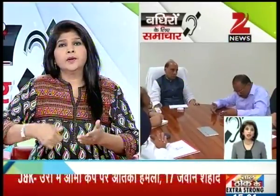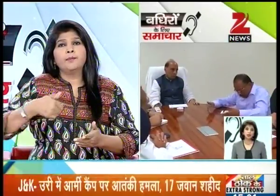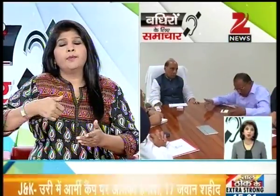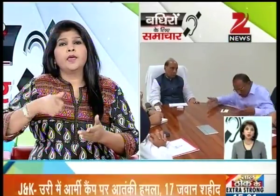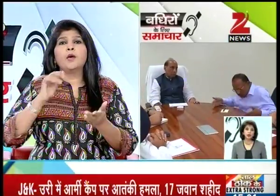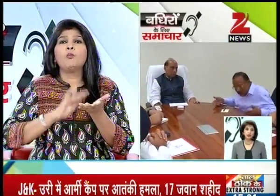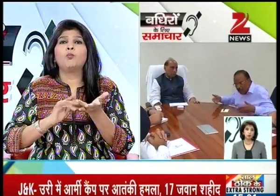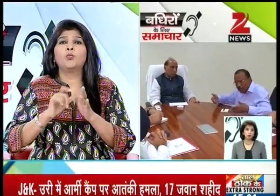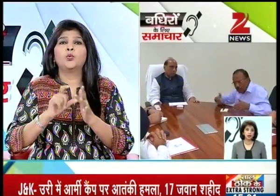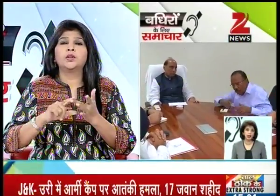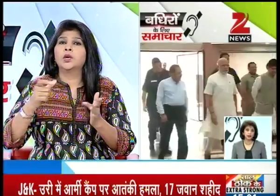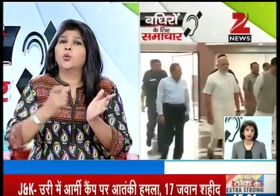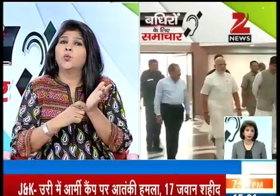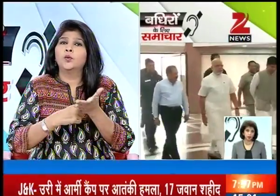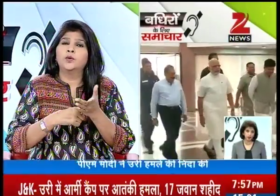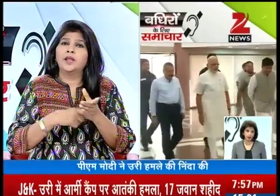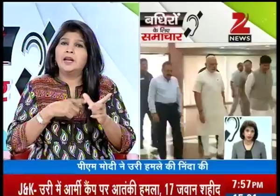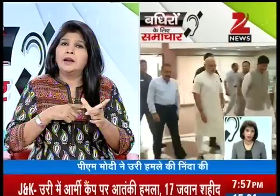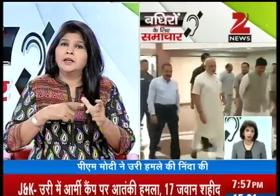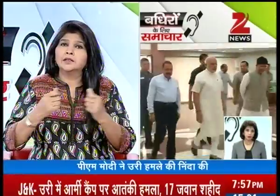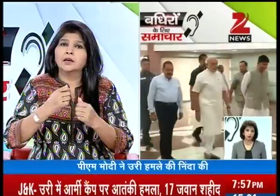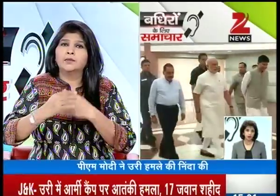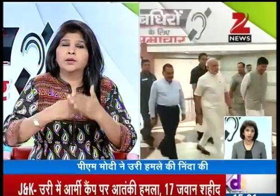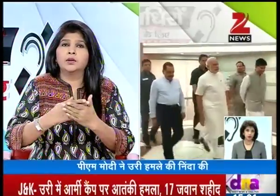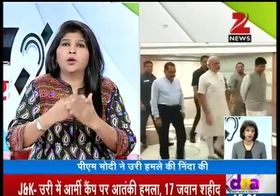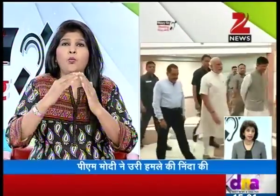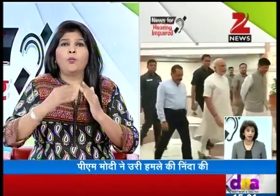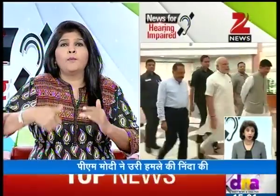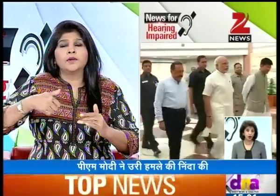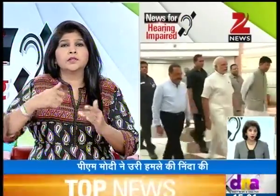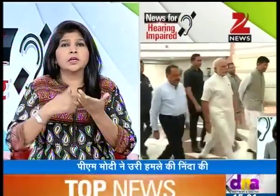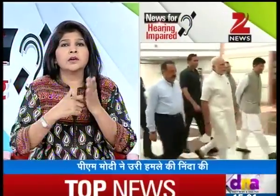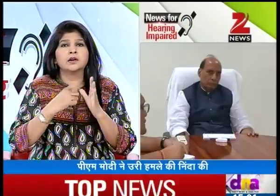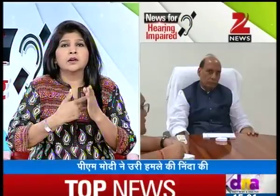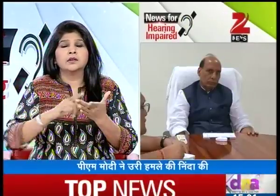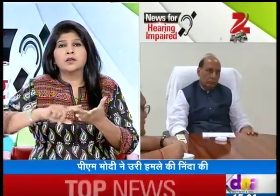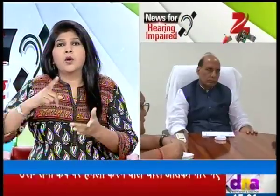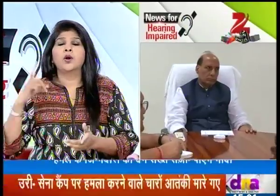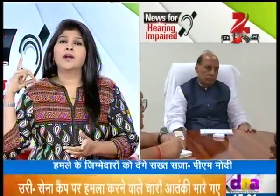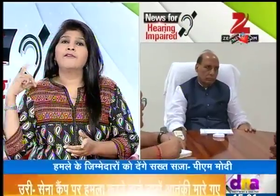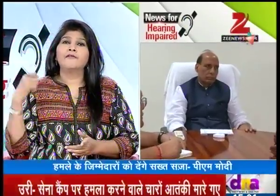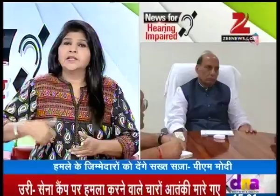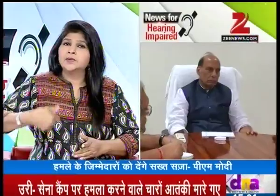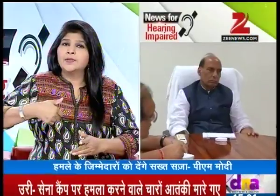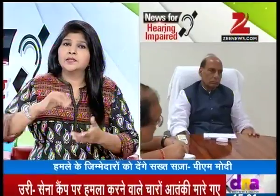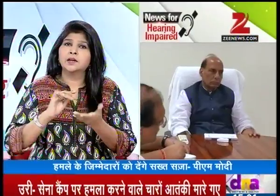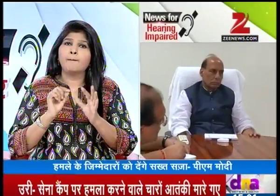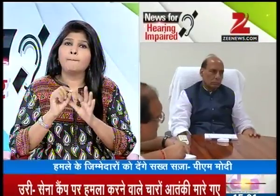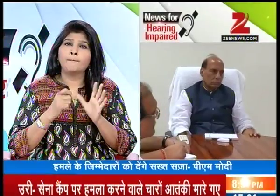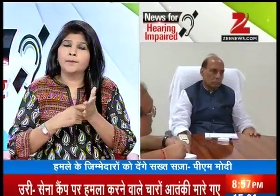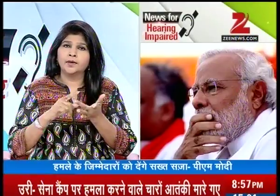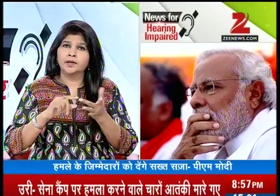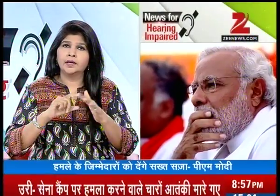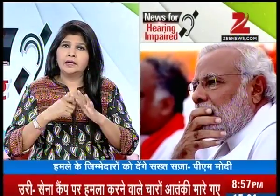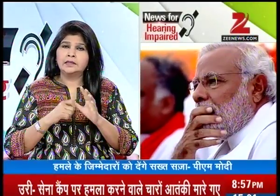प्रधानमंत्री नरेंद्र मोदी ने उरी आतंकी हमले को लेकर गृह मंत्री राजनाथ सिंह और रक्षा मंत्री मनोहर पर्रिकर